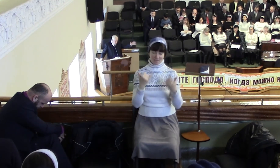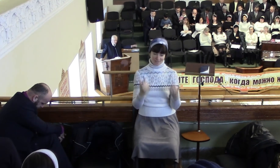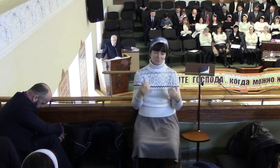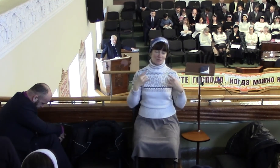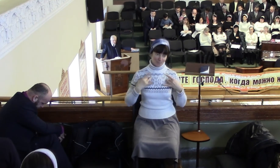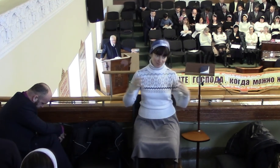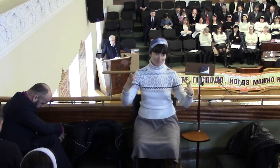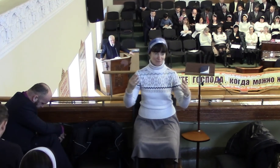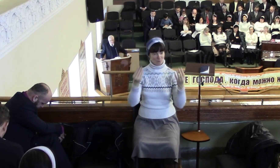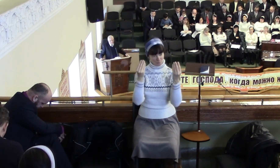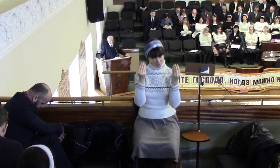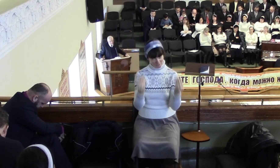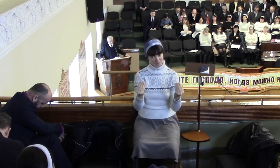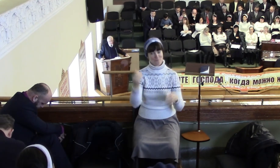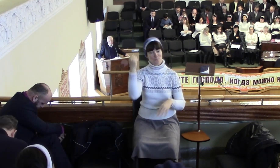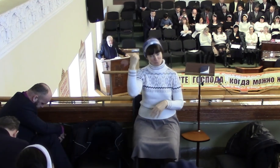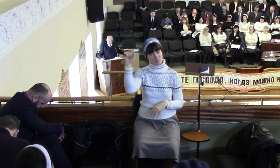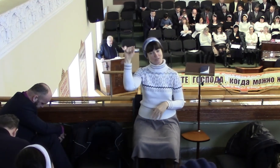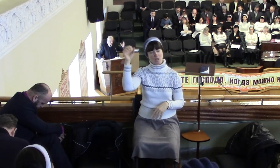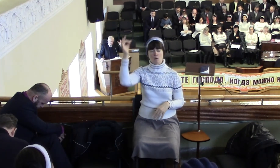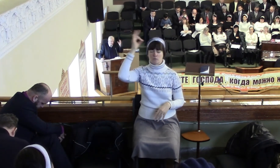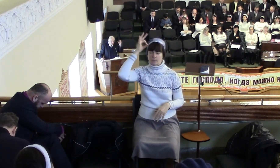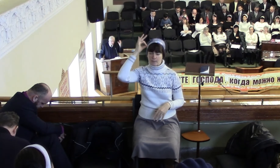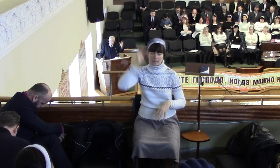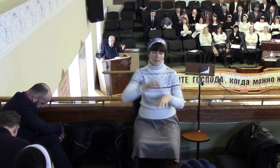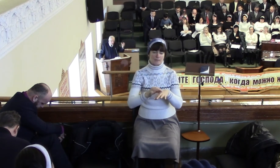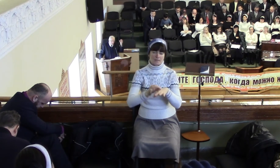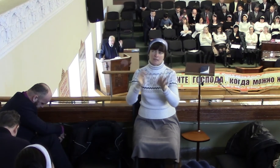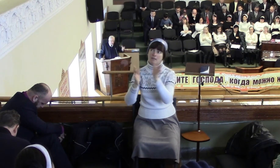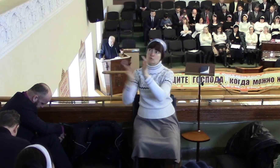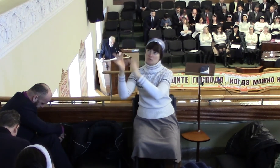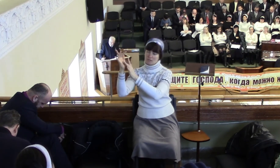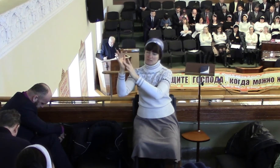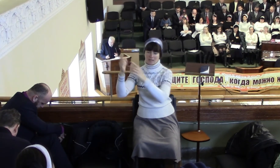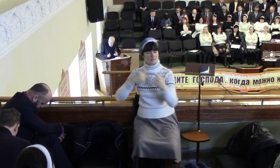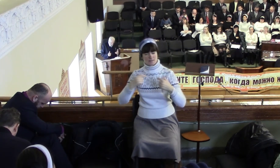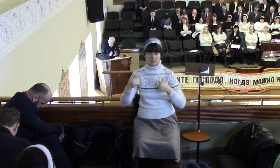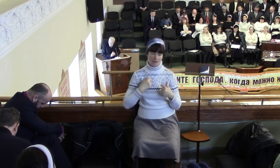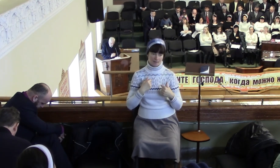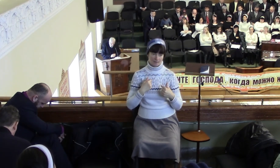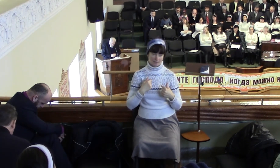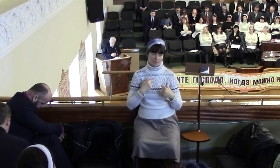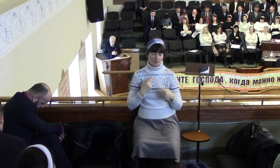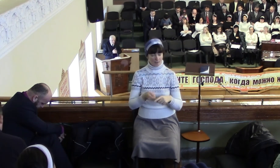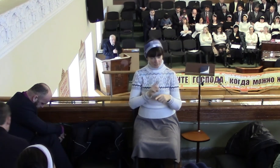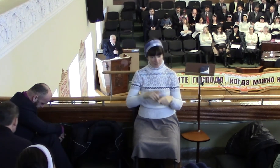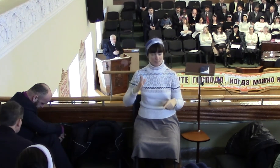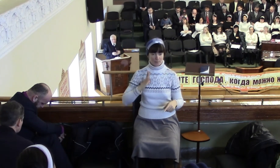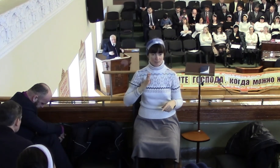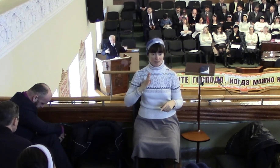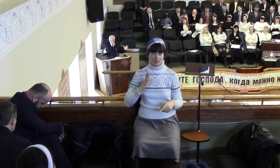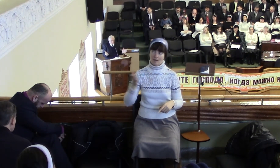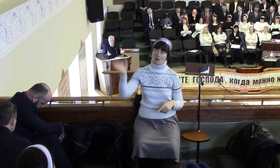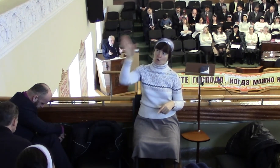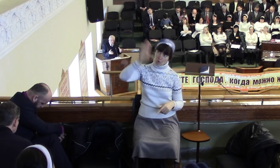Мы вспоминаем сегодня тело Христа, ломимое. Это и было Голгофа, это был крест. И третье, братья и сестры,